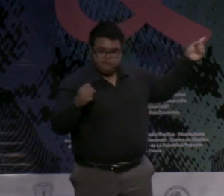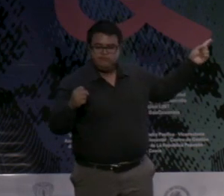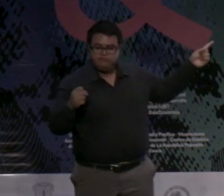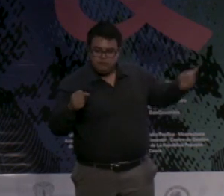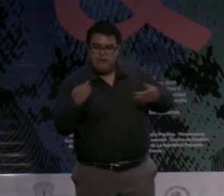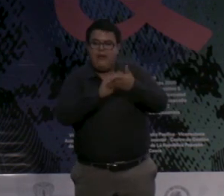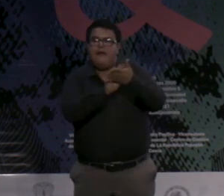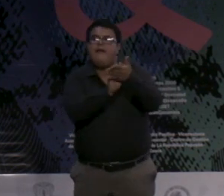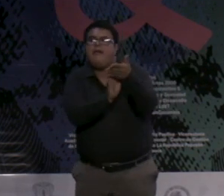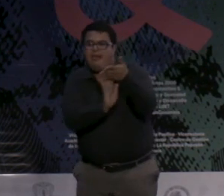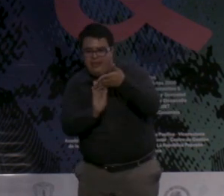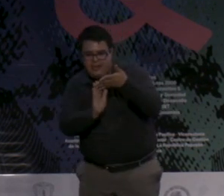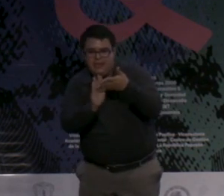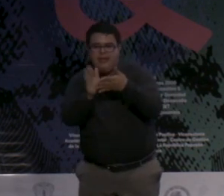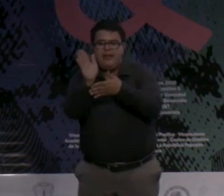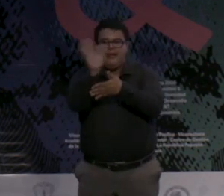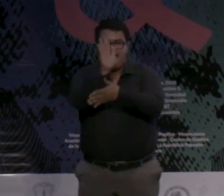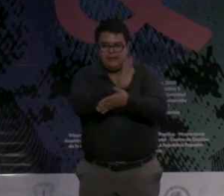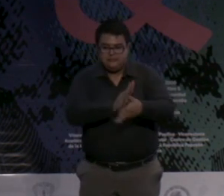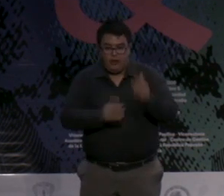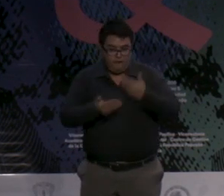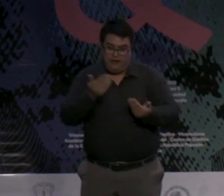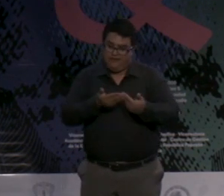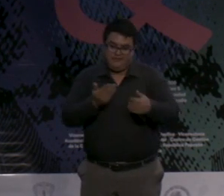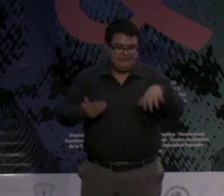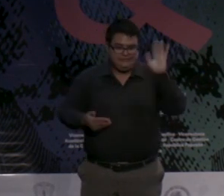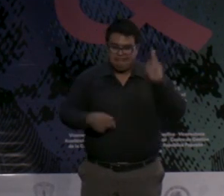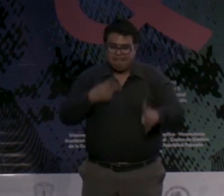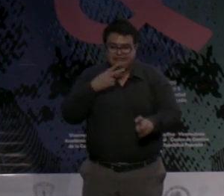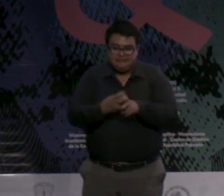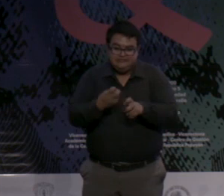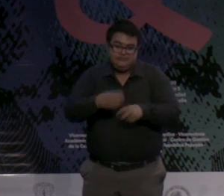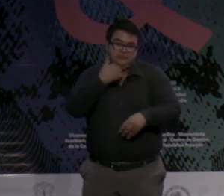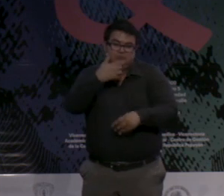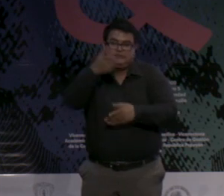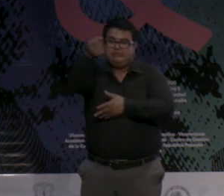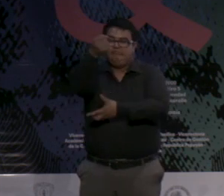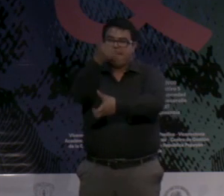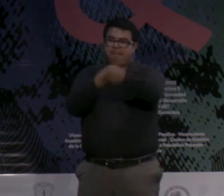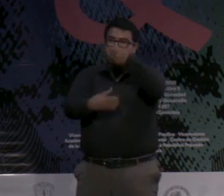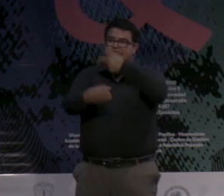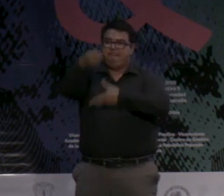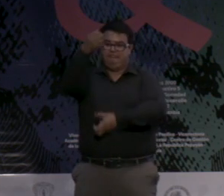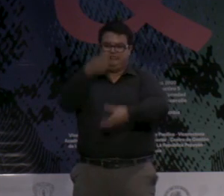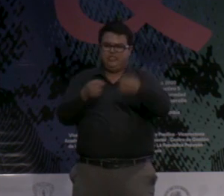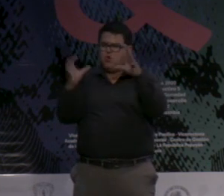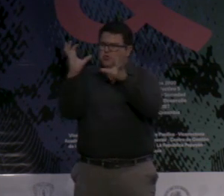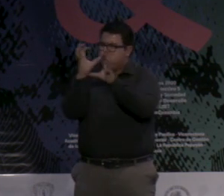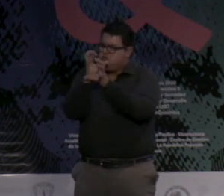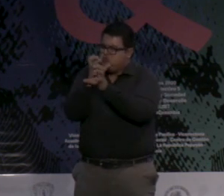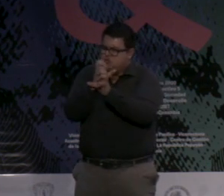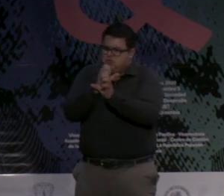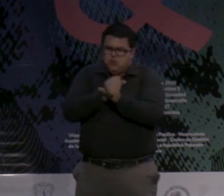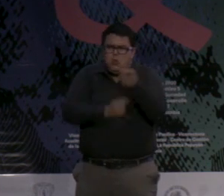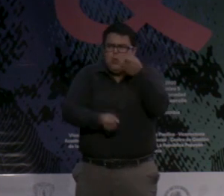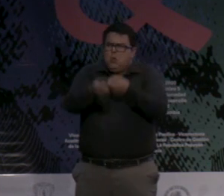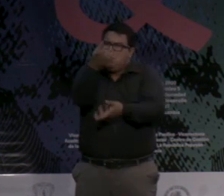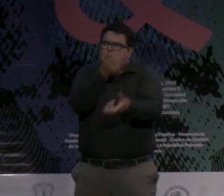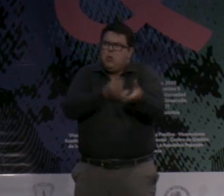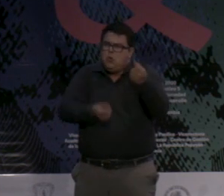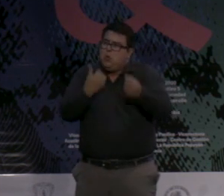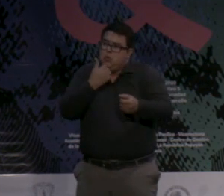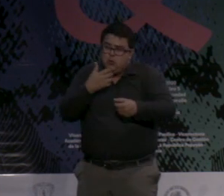pintura, tuvo que haber sido muy difícil, haber bajado con lianas o algún tipo de cuerdas en medio de la oscuridad y probablemente iluminándose con